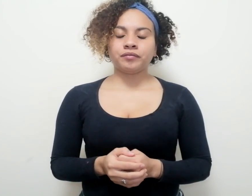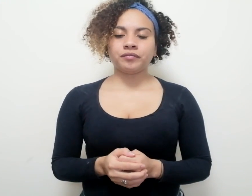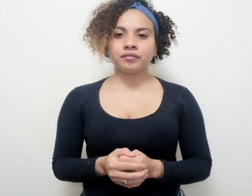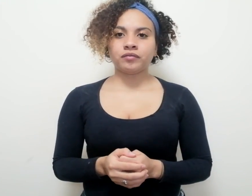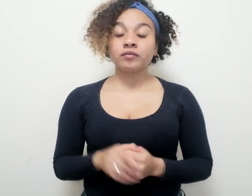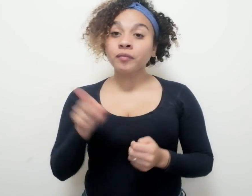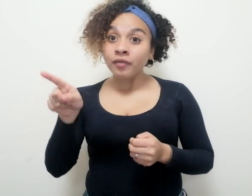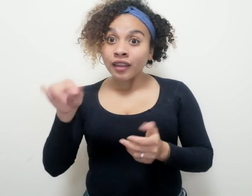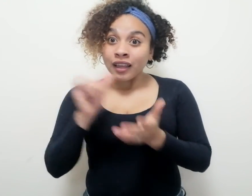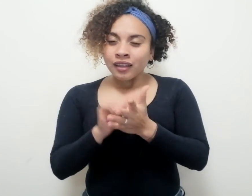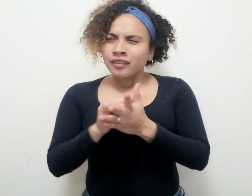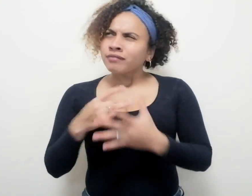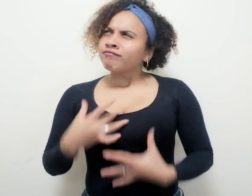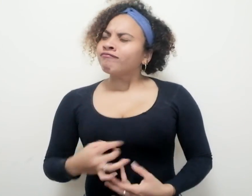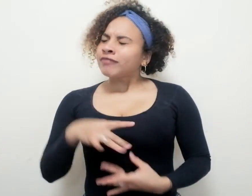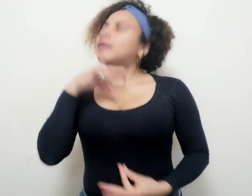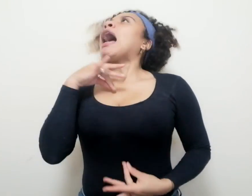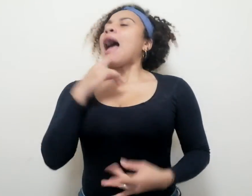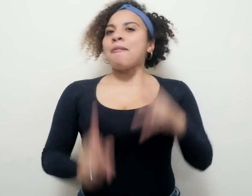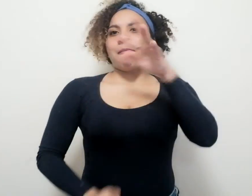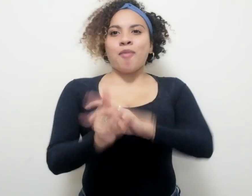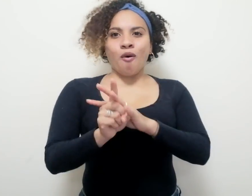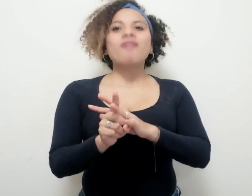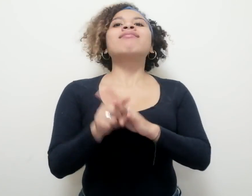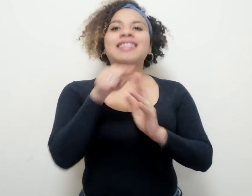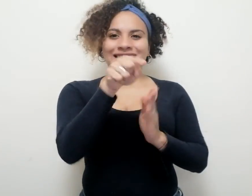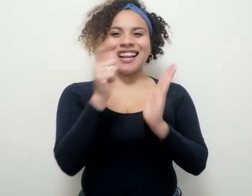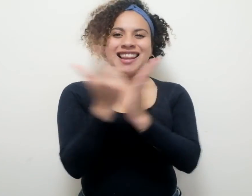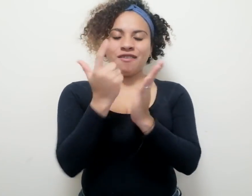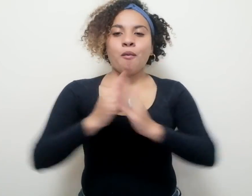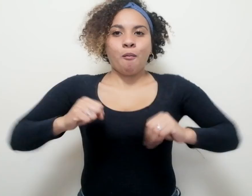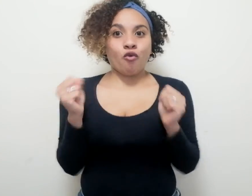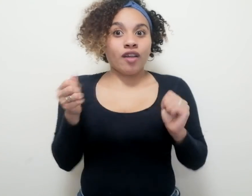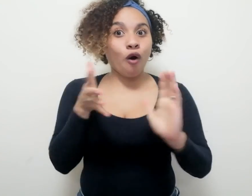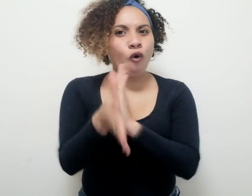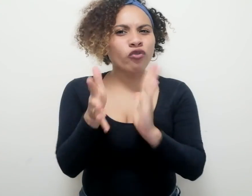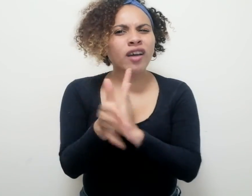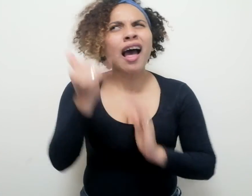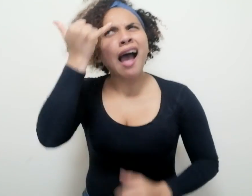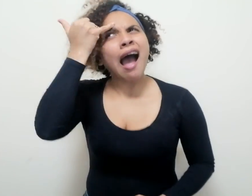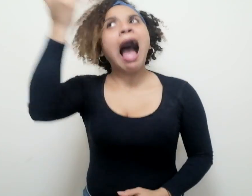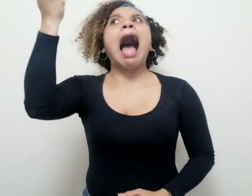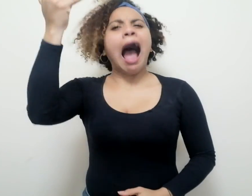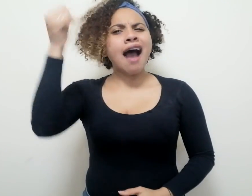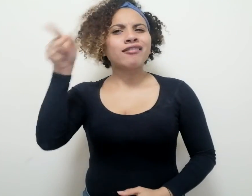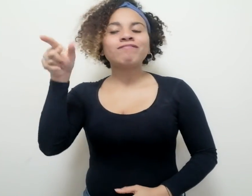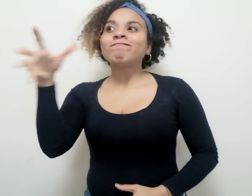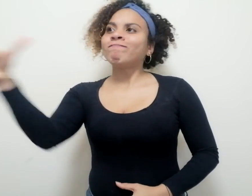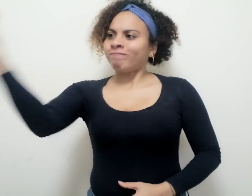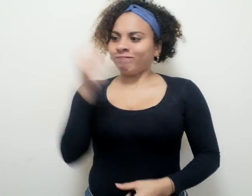Con ese espíritu nació Bogotá contada, una iniciativa que convocó a 12